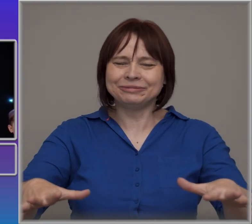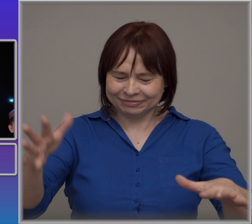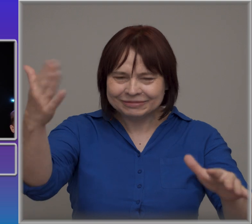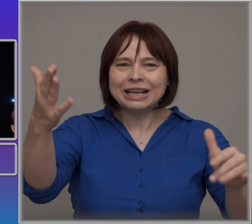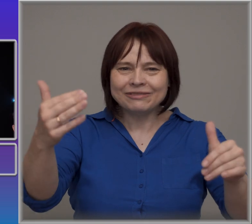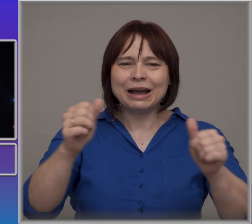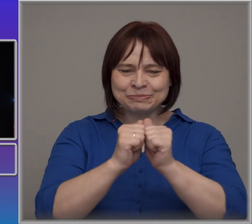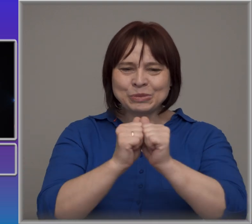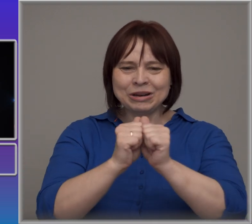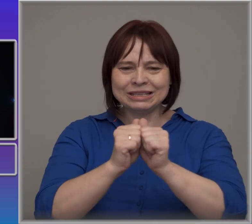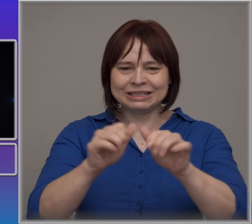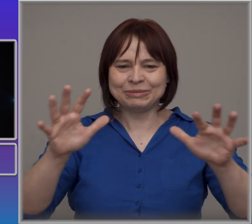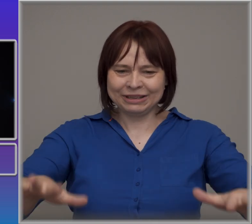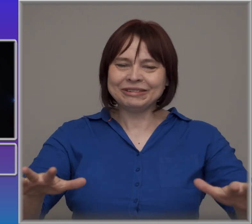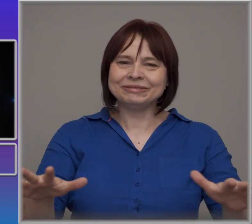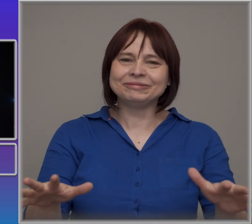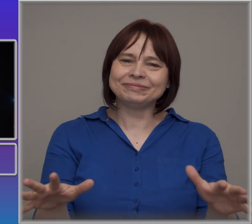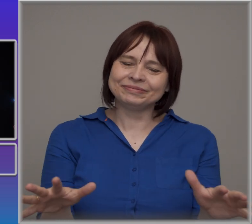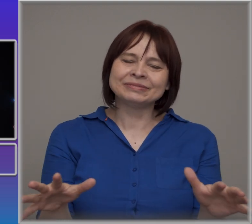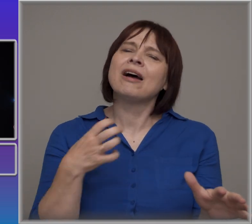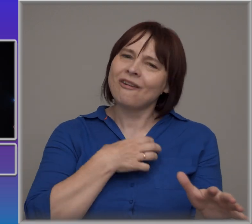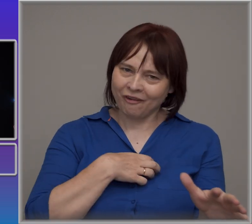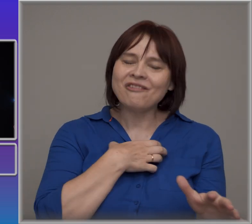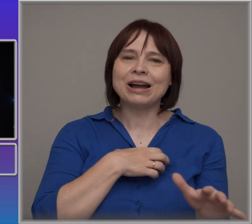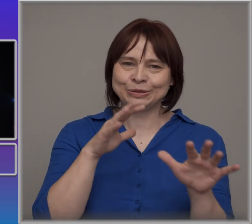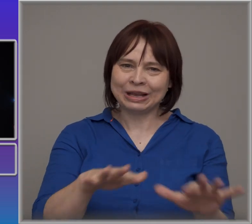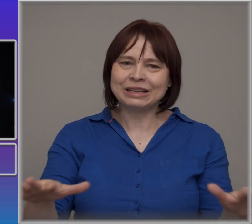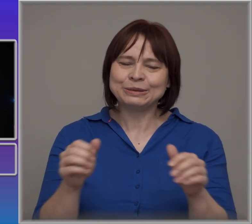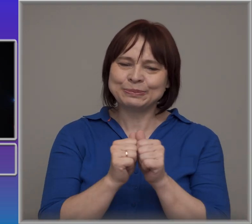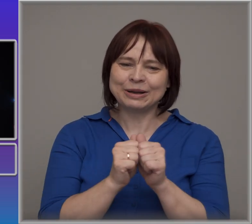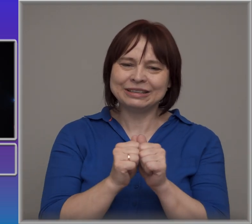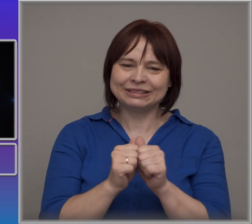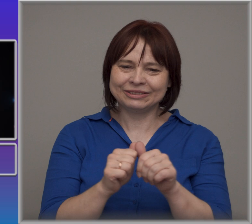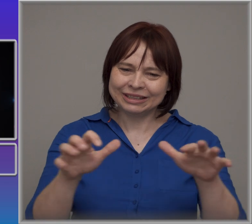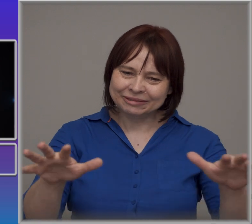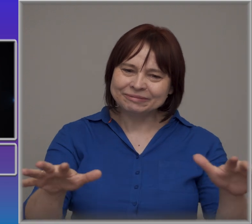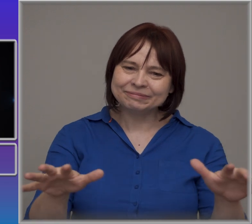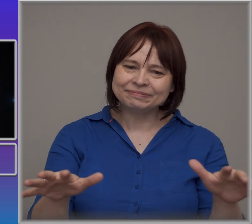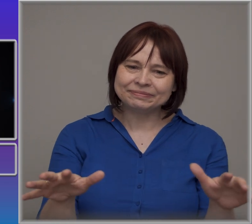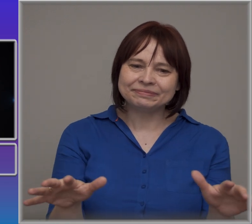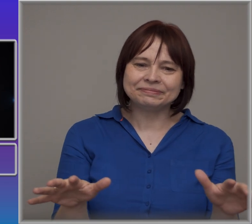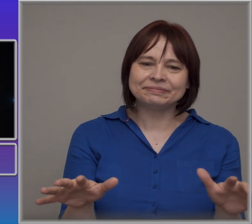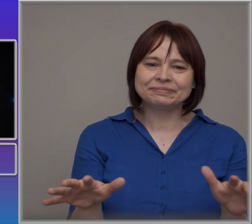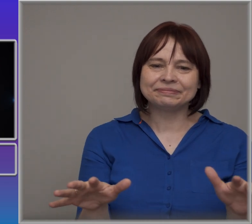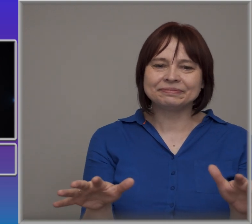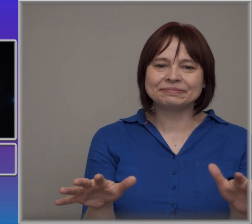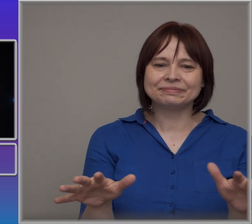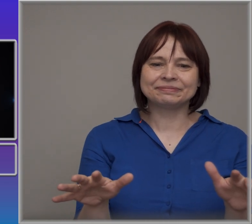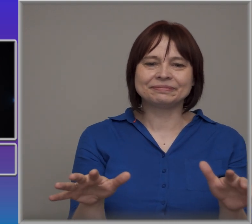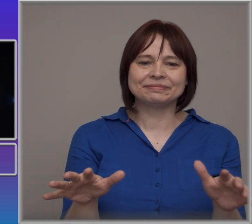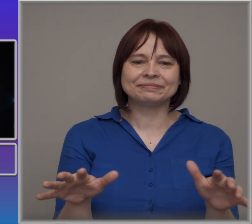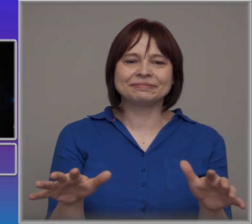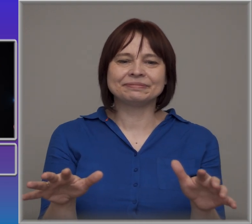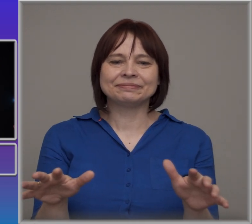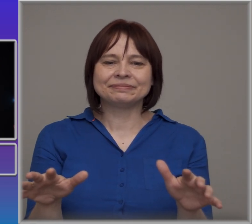Давайте так, наверное, остальные остаются на местах. Те, кто в эфире, тоже драгоценные, будьте готовы, чтобы